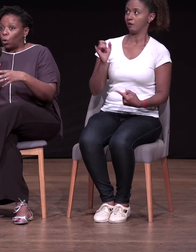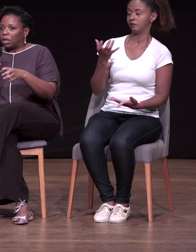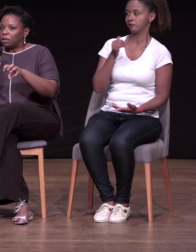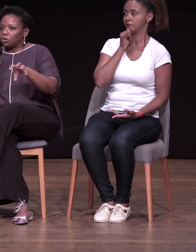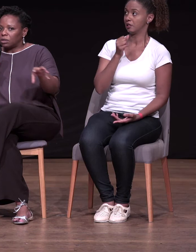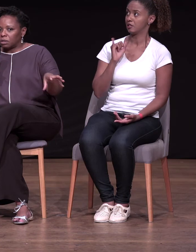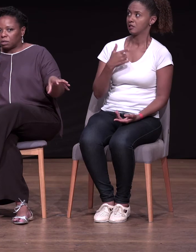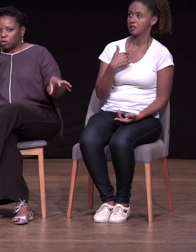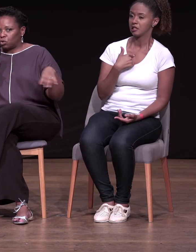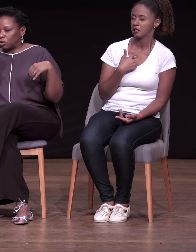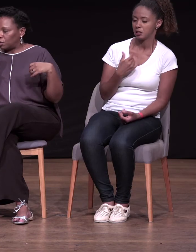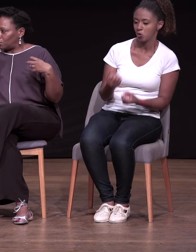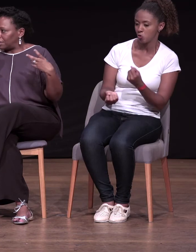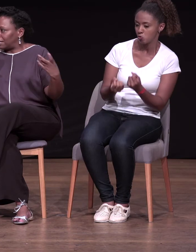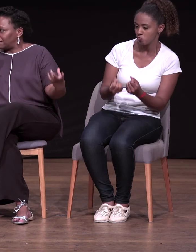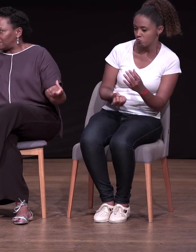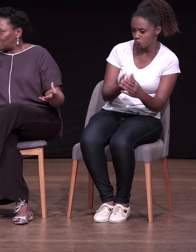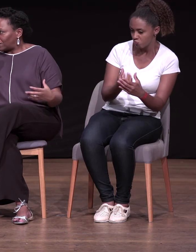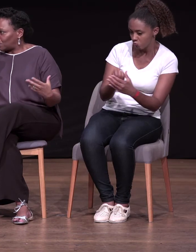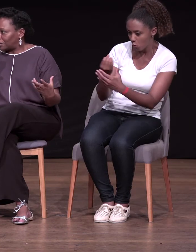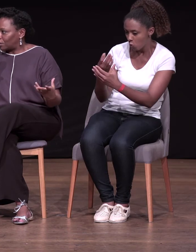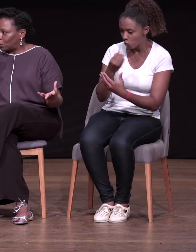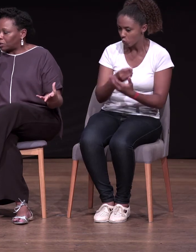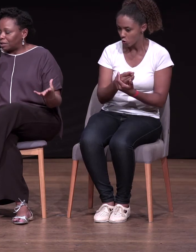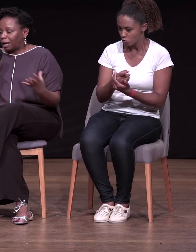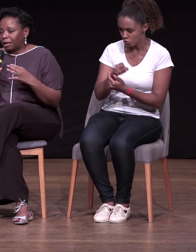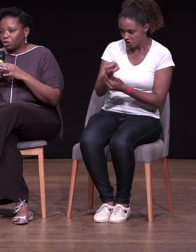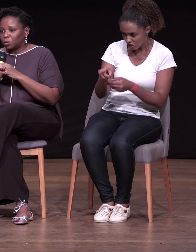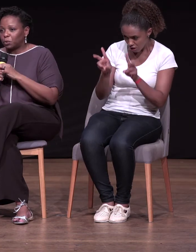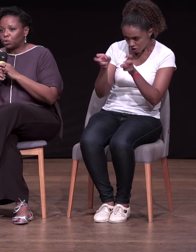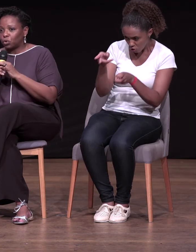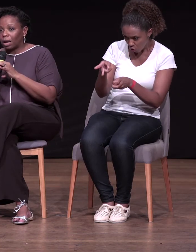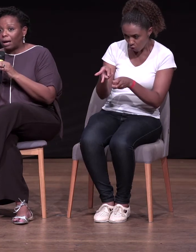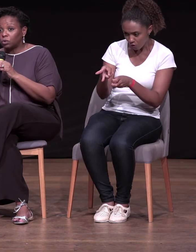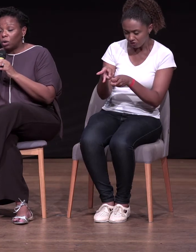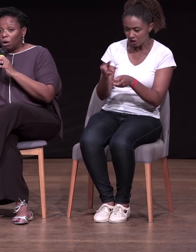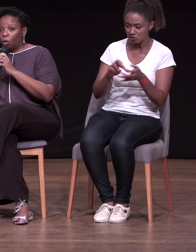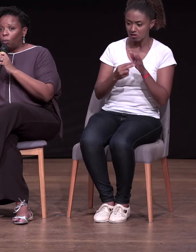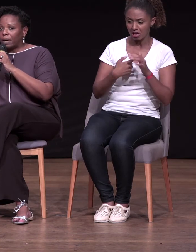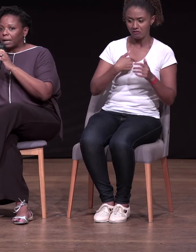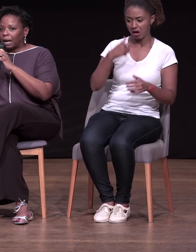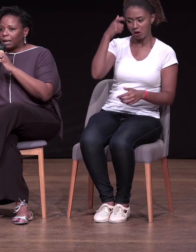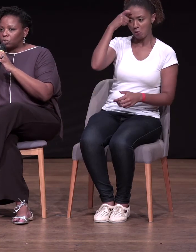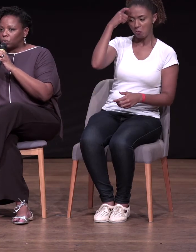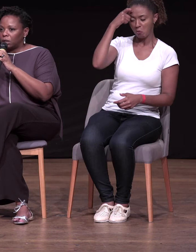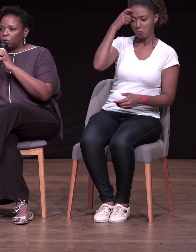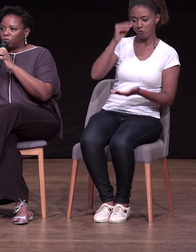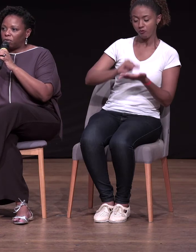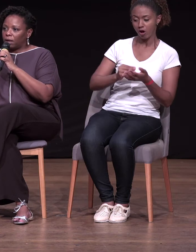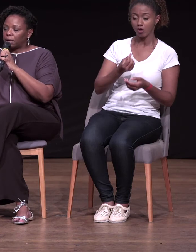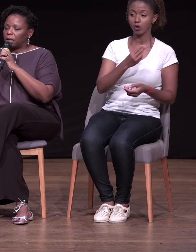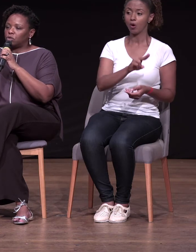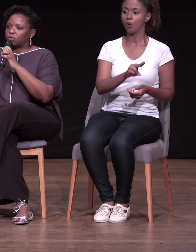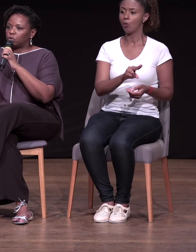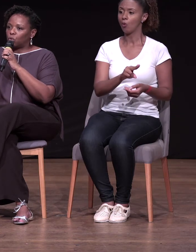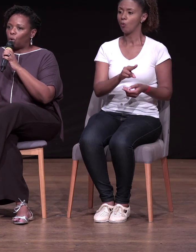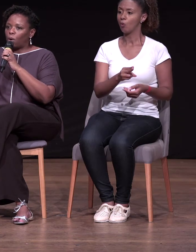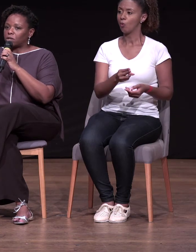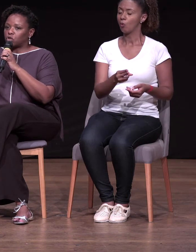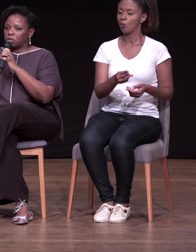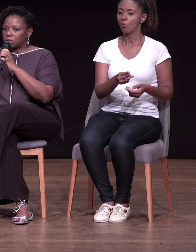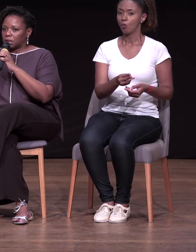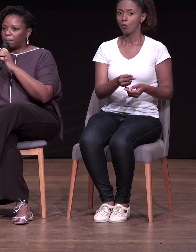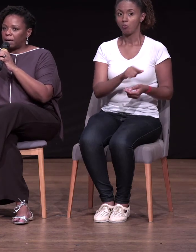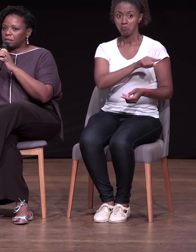produzir olhando essas questões, eu não estarei sendo um artista consciente. Por outro lado, um mercado que não vê aquele indivíduo